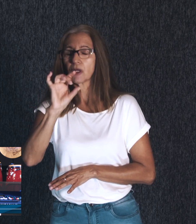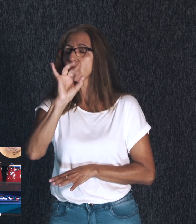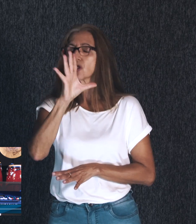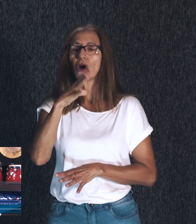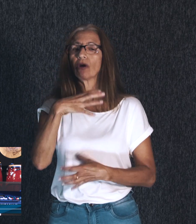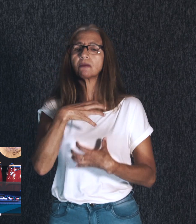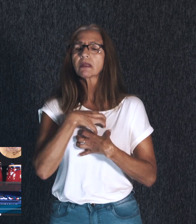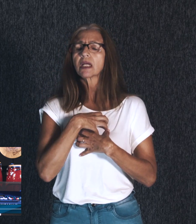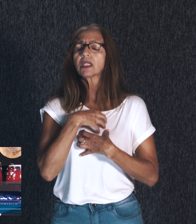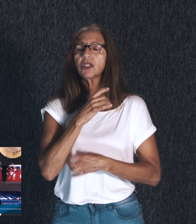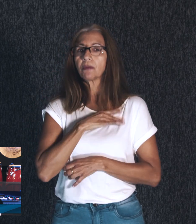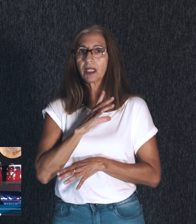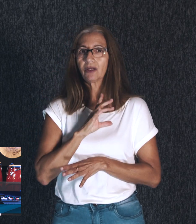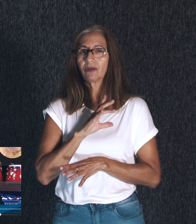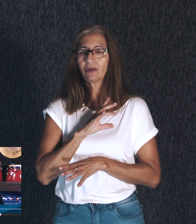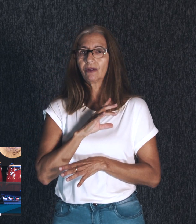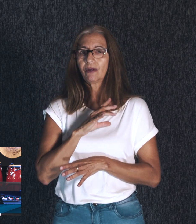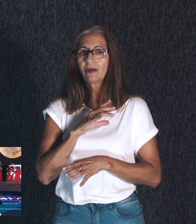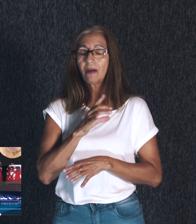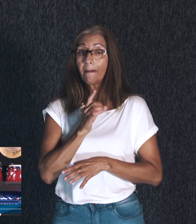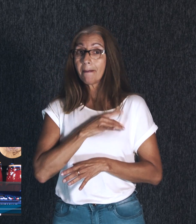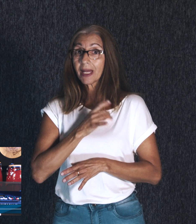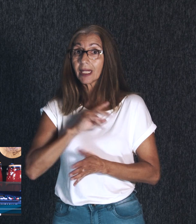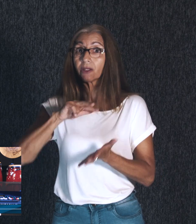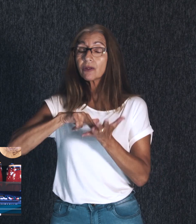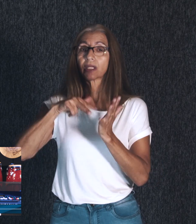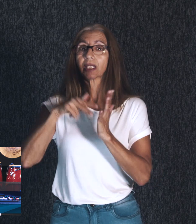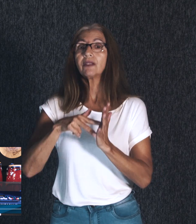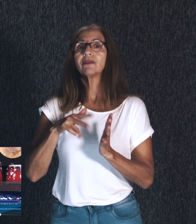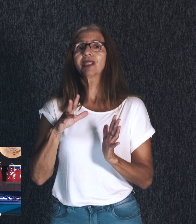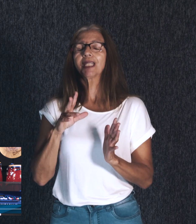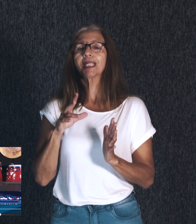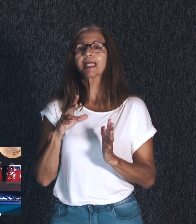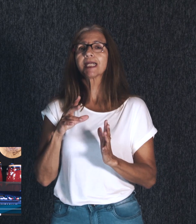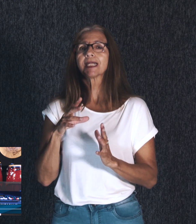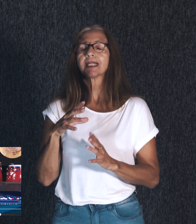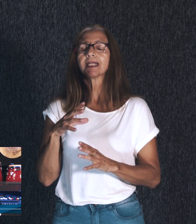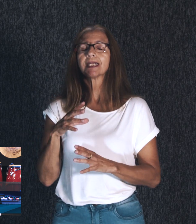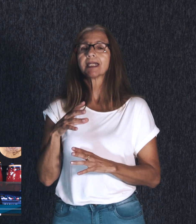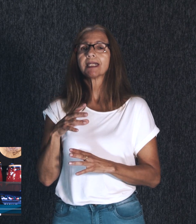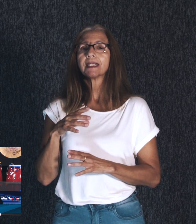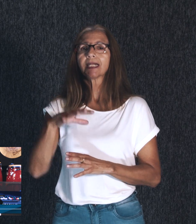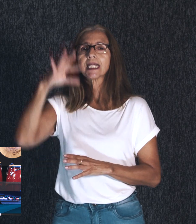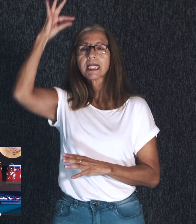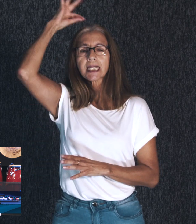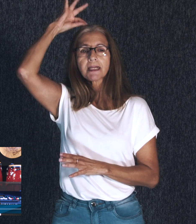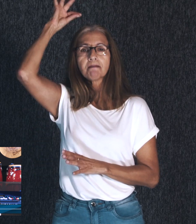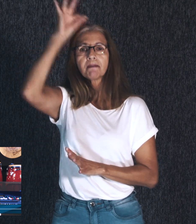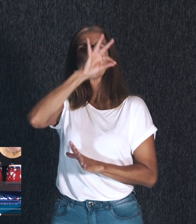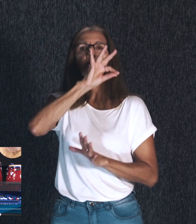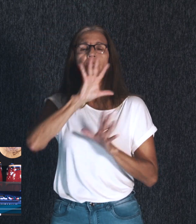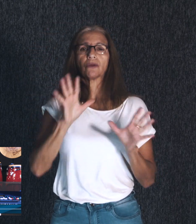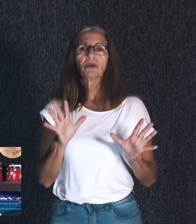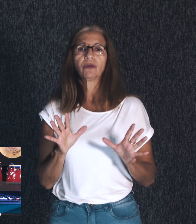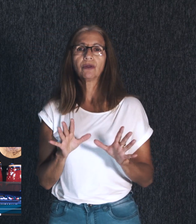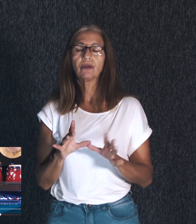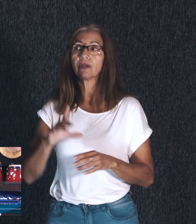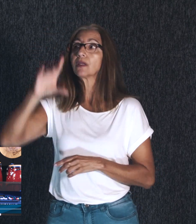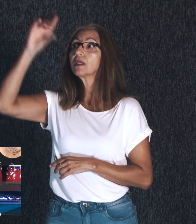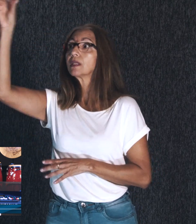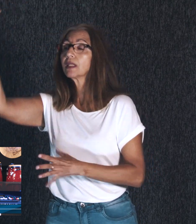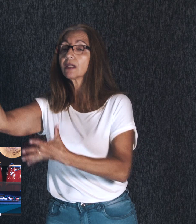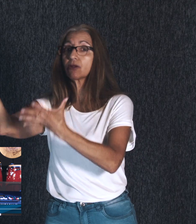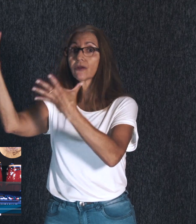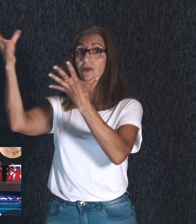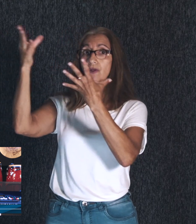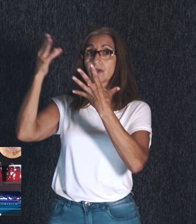medo. Deus não nos deu espírito de medo, mas de poder, de amor e de moderação.